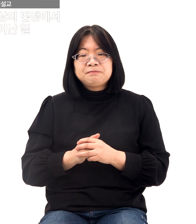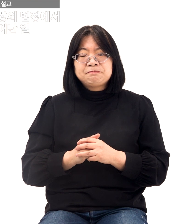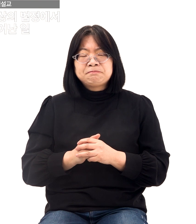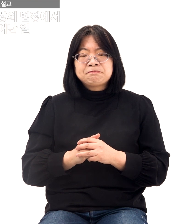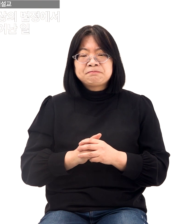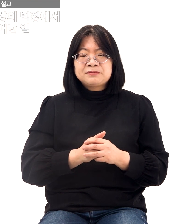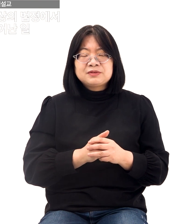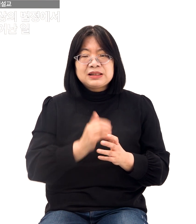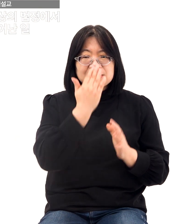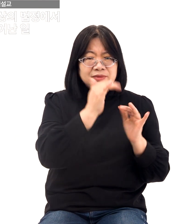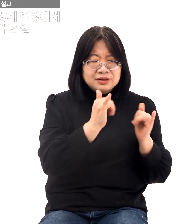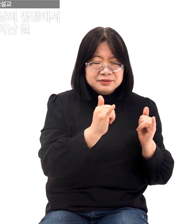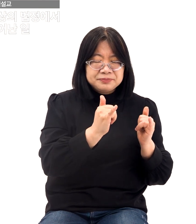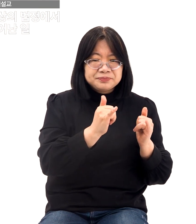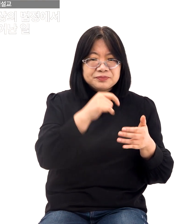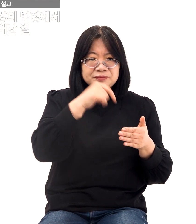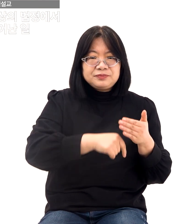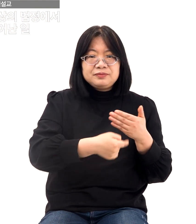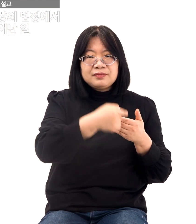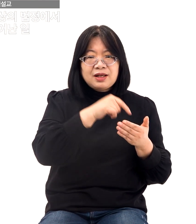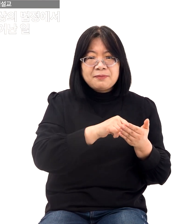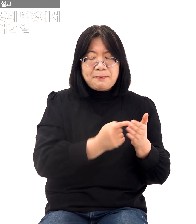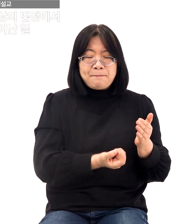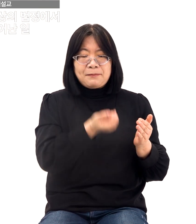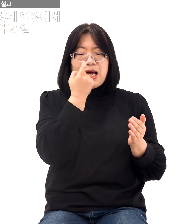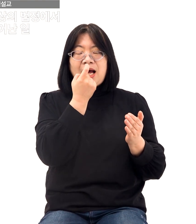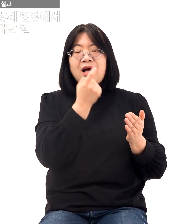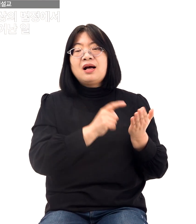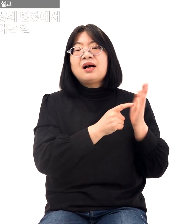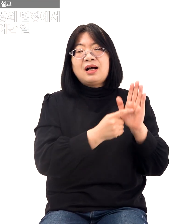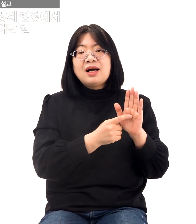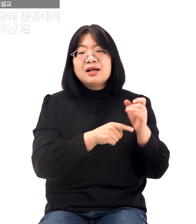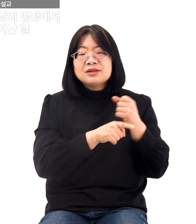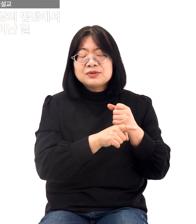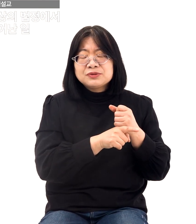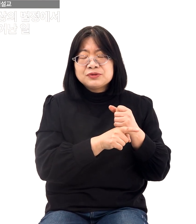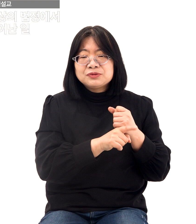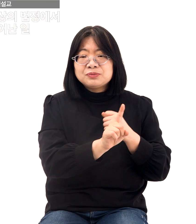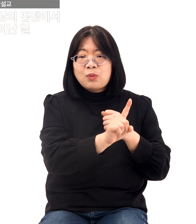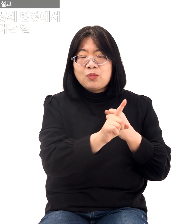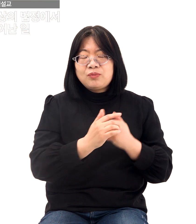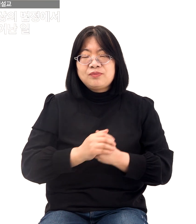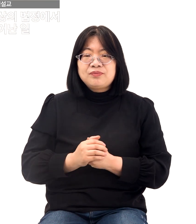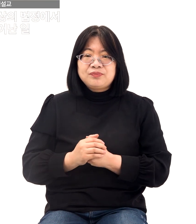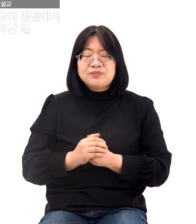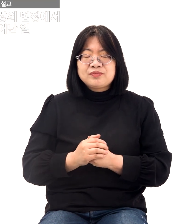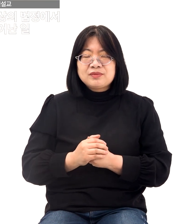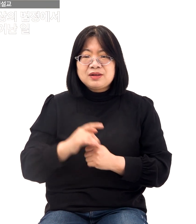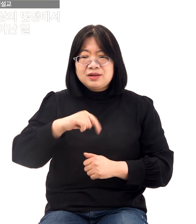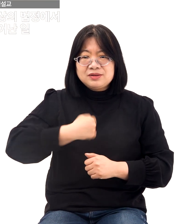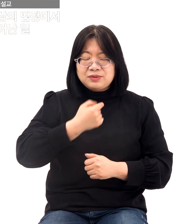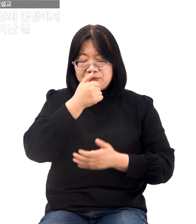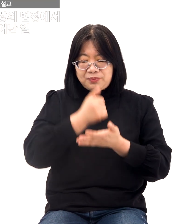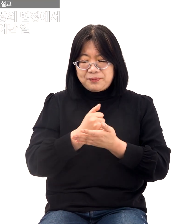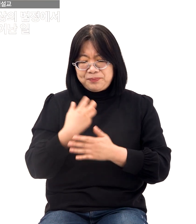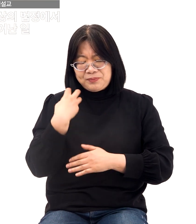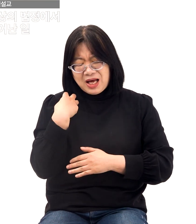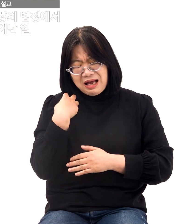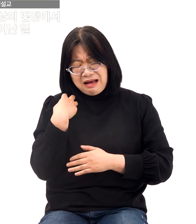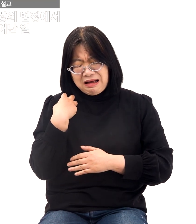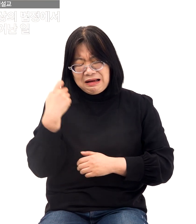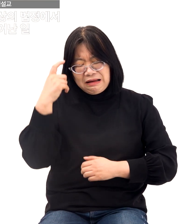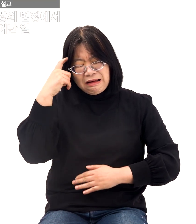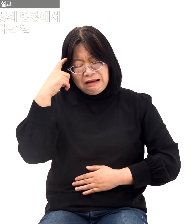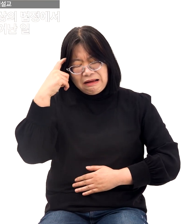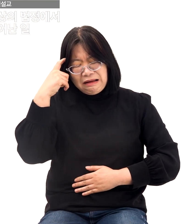그들의 속내를 드러내고자 하는 가장 중요한 이유는 뭐냐 하면 그렇게 자책감과